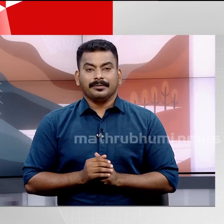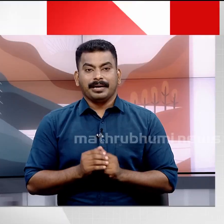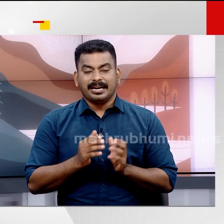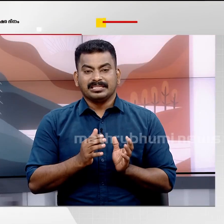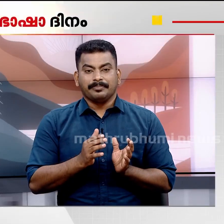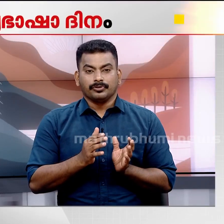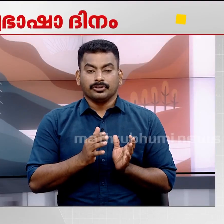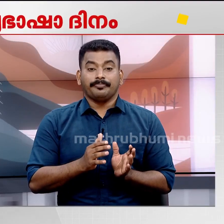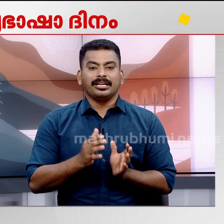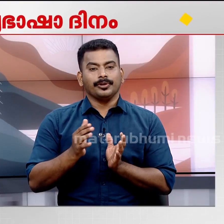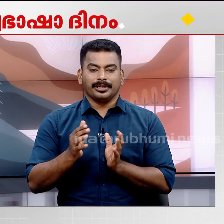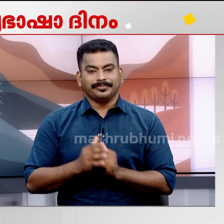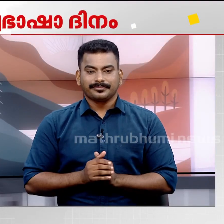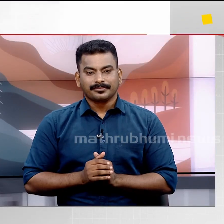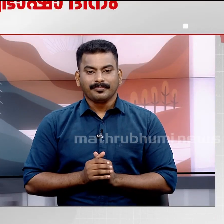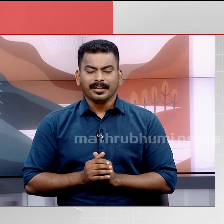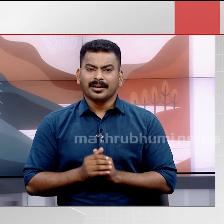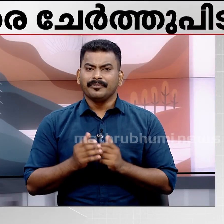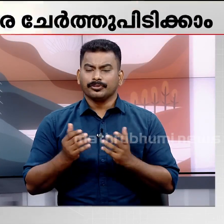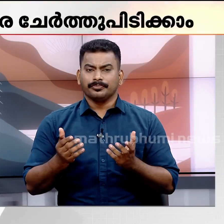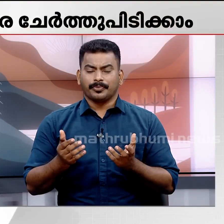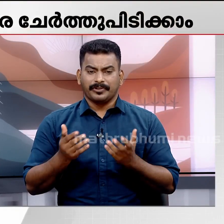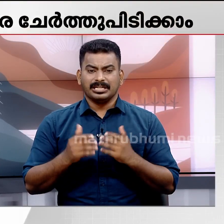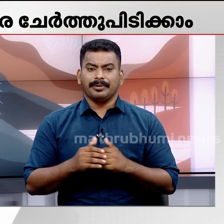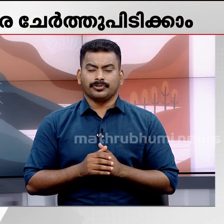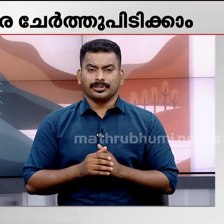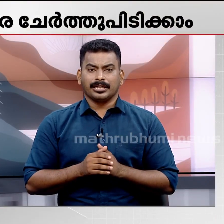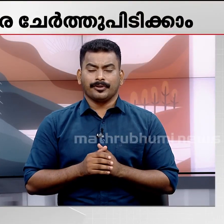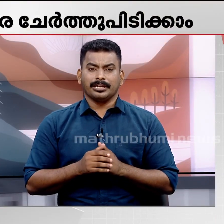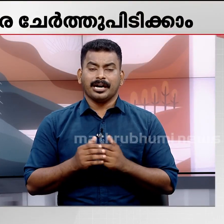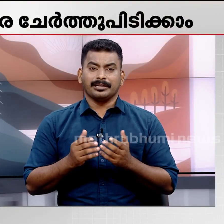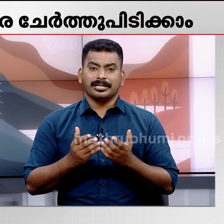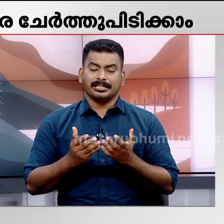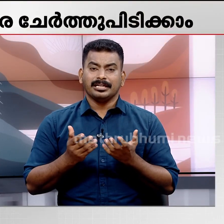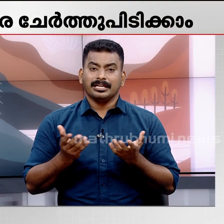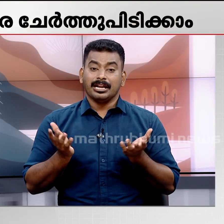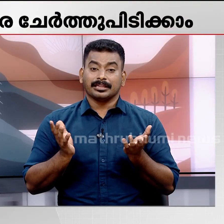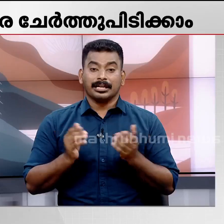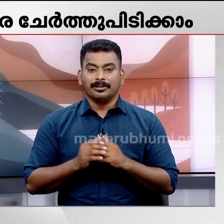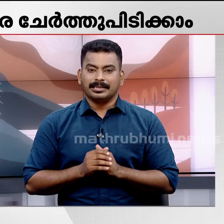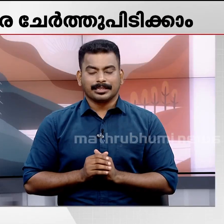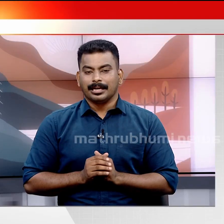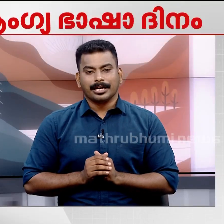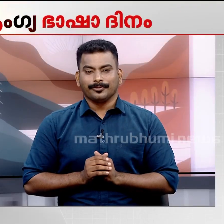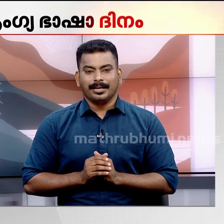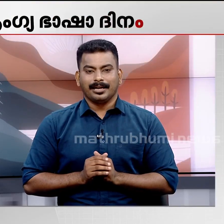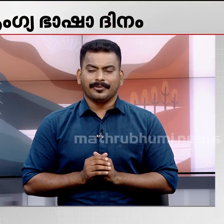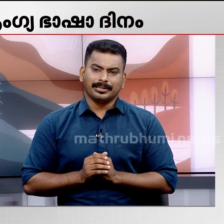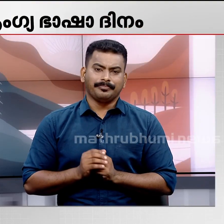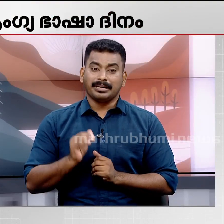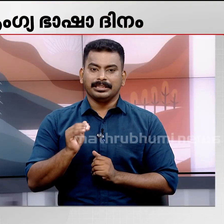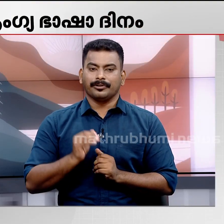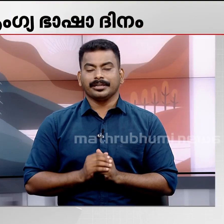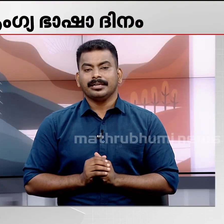ഈ പാരൻസിന് പറഞ്ഞു കൊടുക്കുന്ന ഒരു പരിധിയുണ്ട്. കാരണം അവരൊന്നും പ്രൊഫഷണലി പഠിച്ചു വന്ന ആൾക്കാരോ അല്ലെങ്കിൽ ആംഗ്യഭാഷയുടെ എല്ലാ തലങ്ങളും മനസ്സിലാക്കുന്ന ആൾക്കാരൊന്നുമല്ല,